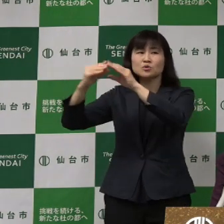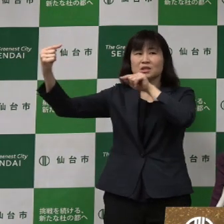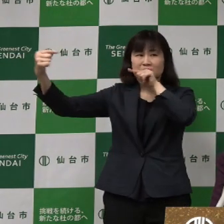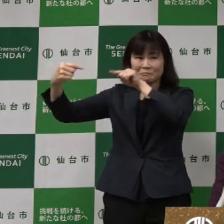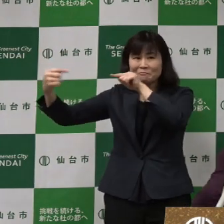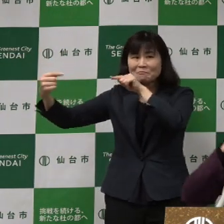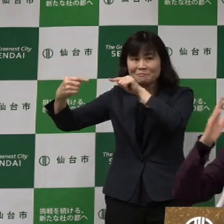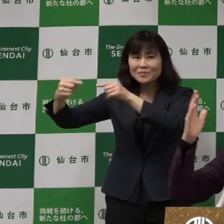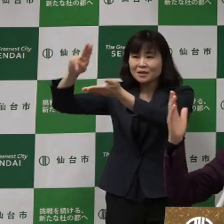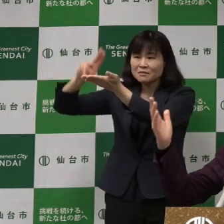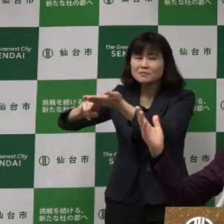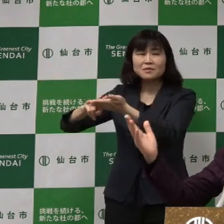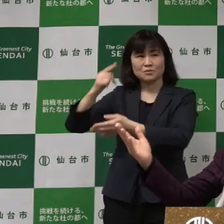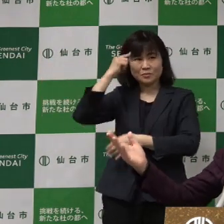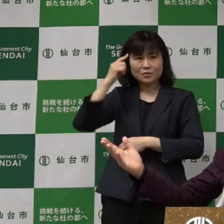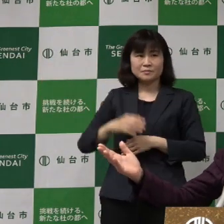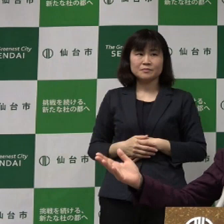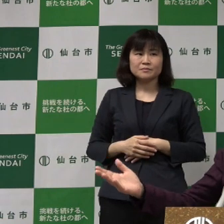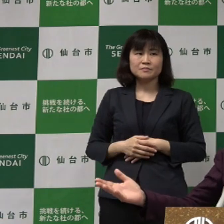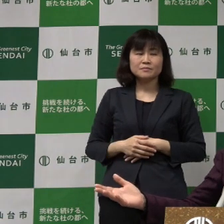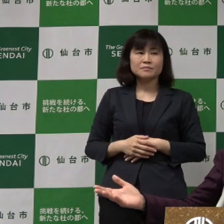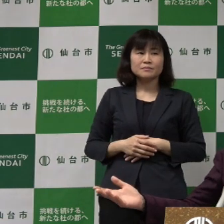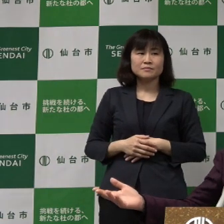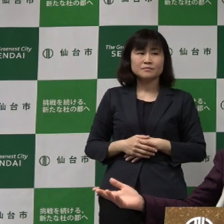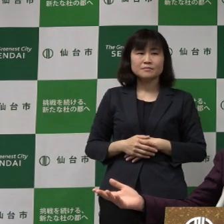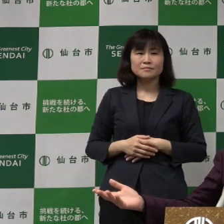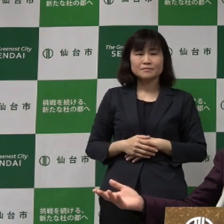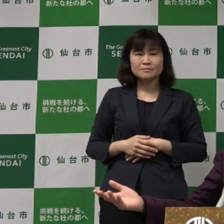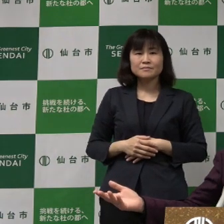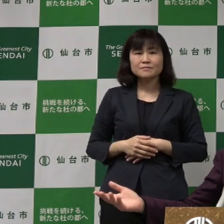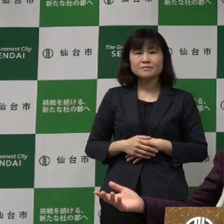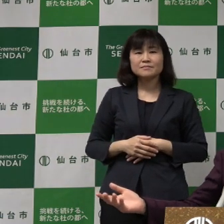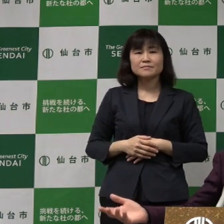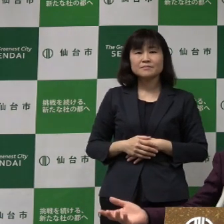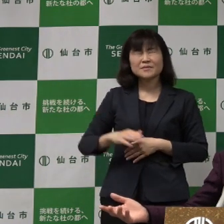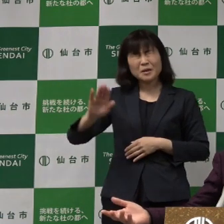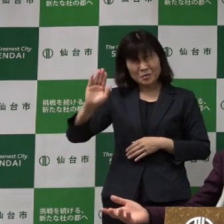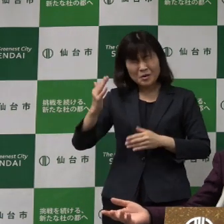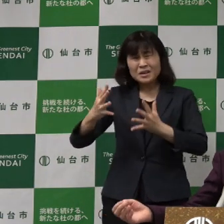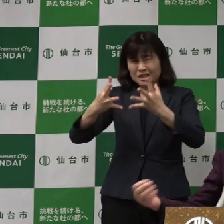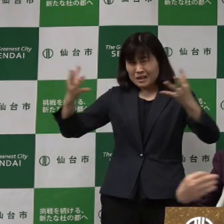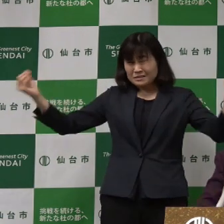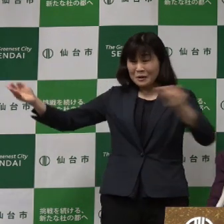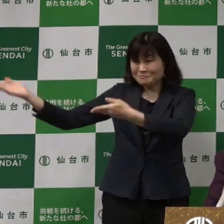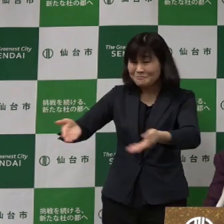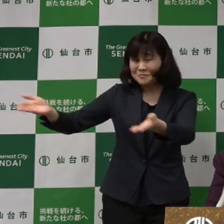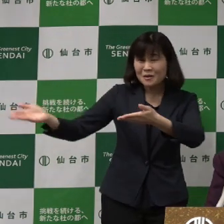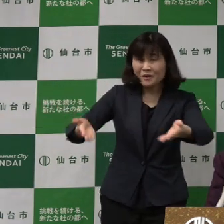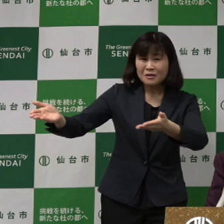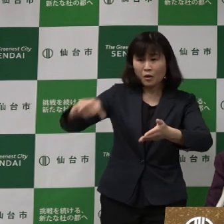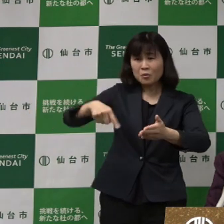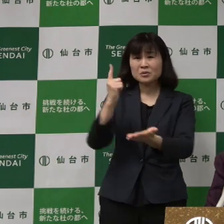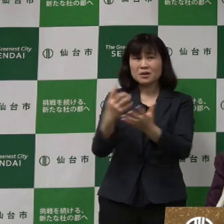でも大きな人数を受け入れられる状況はなかなか難しいので、他の自治体